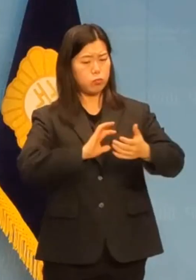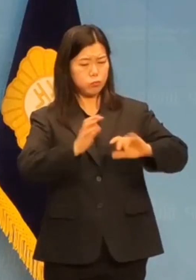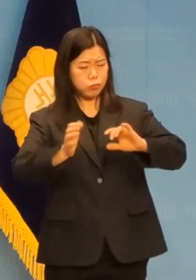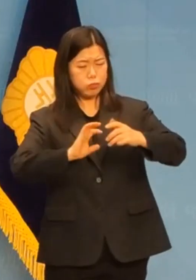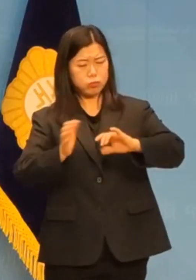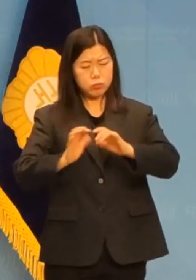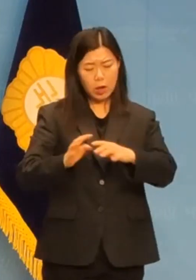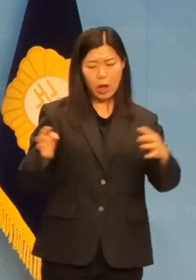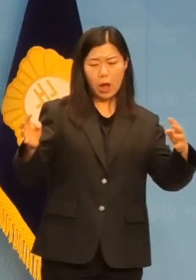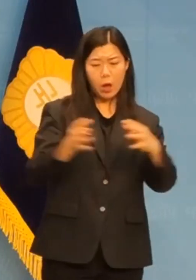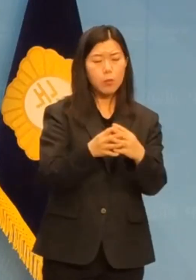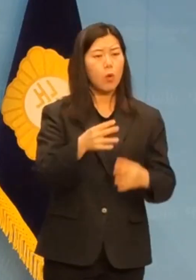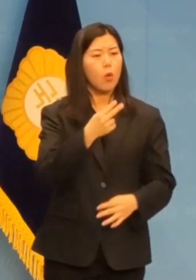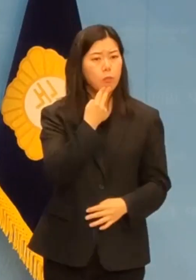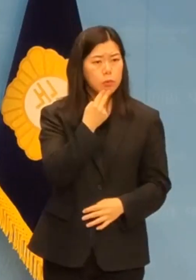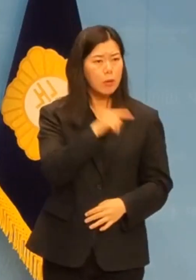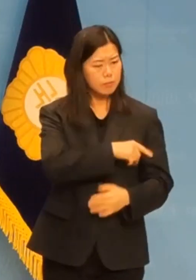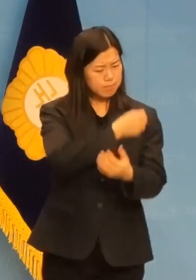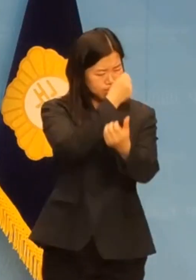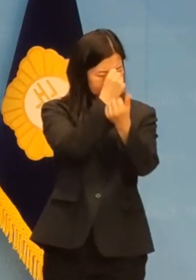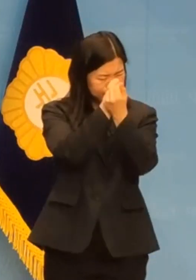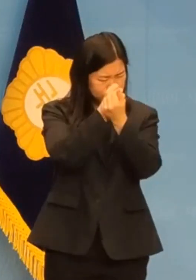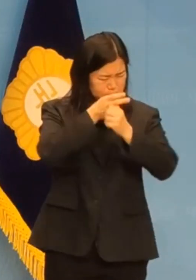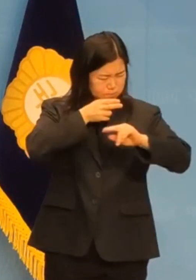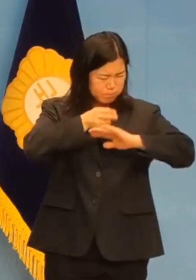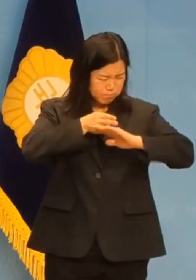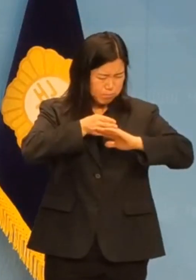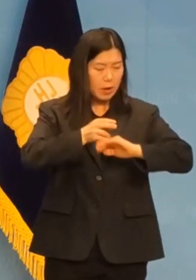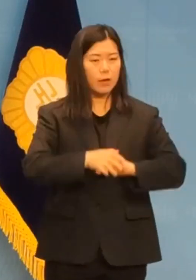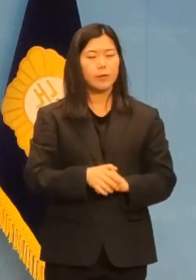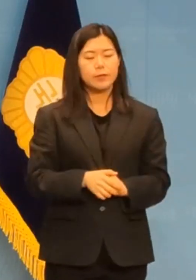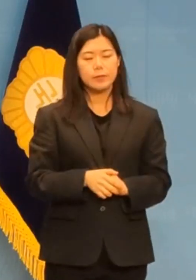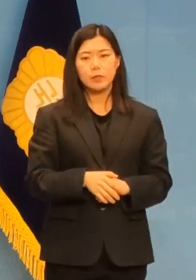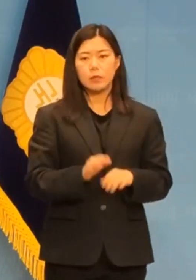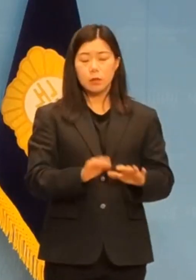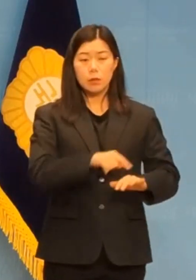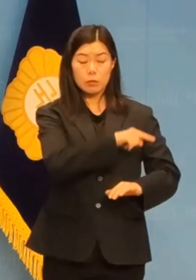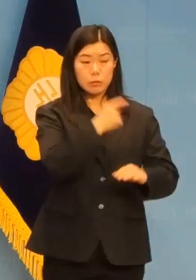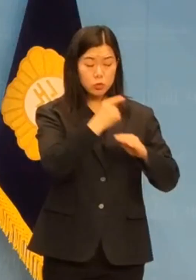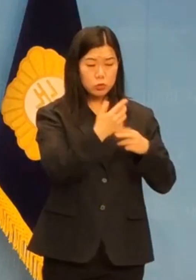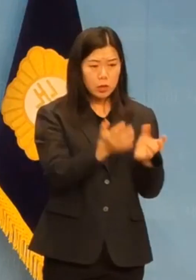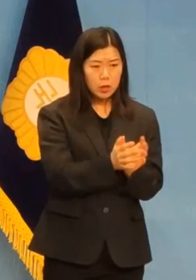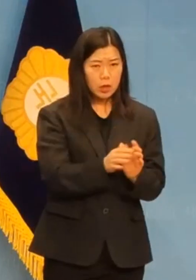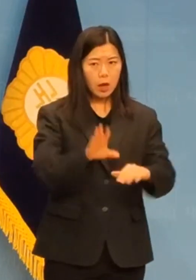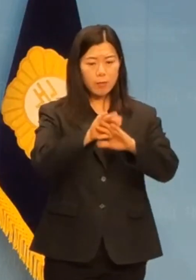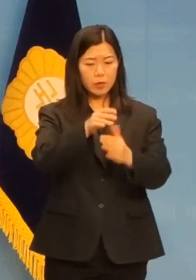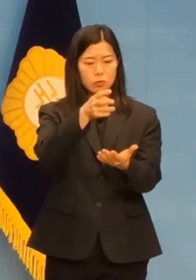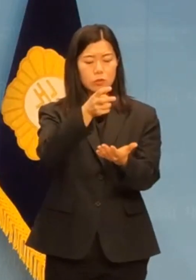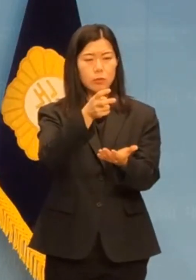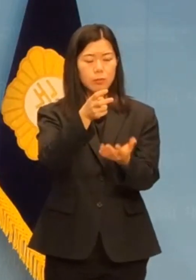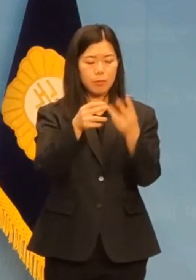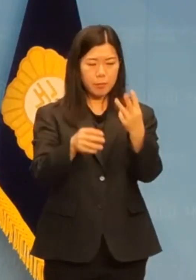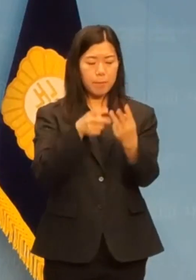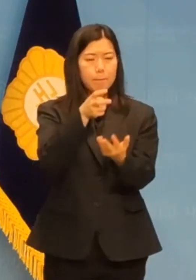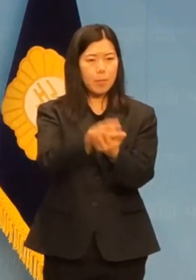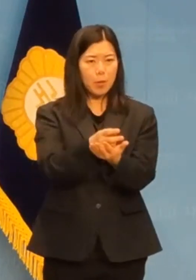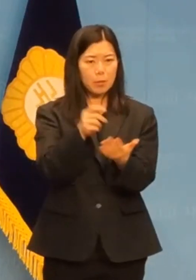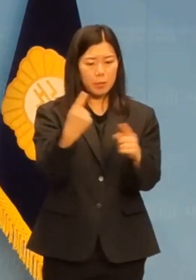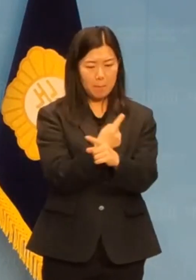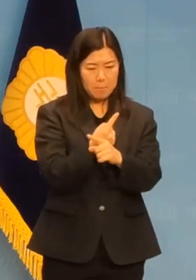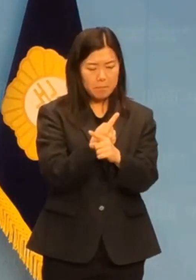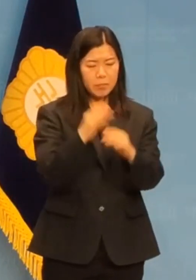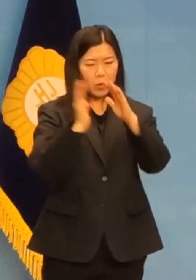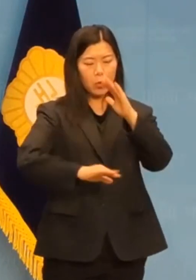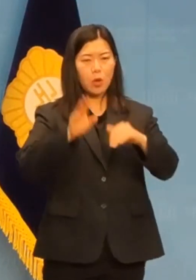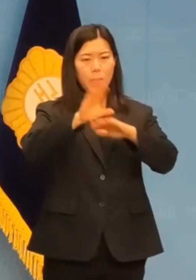없는 일방적인 강행 처리였습니다. 민주당은 이미 방송상법 개정을 통해